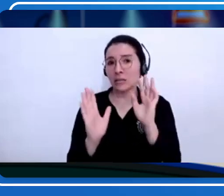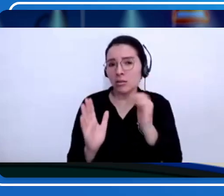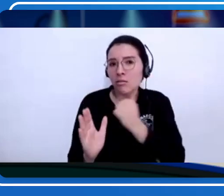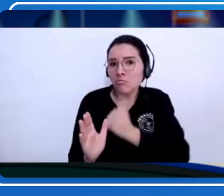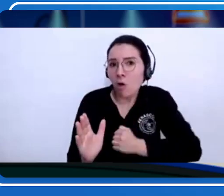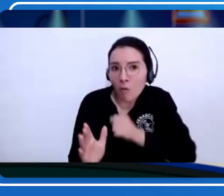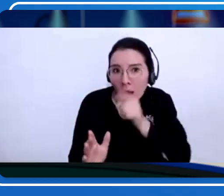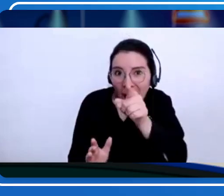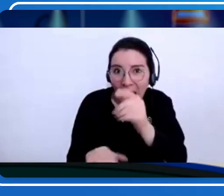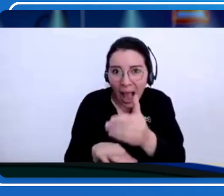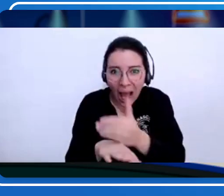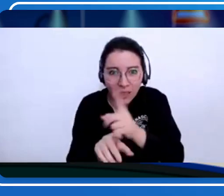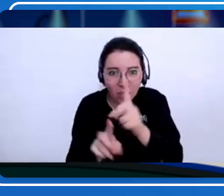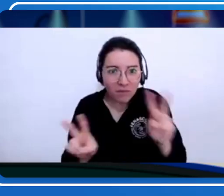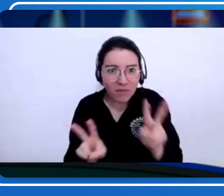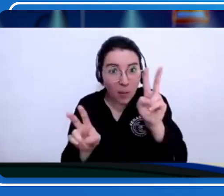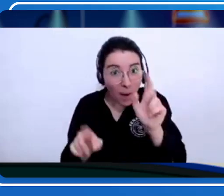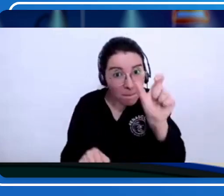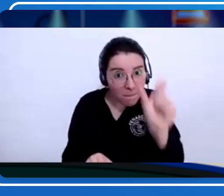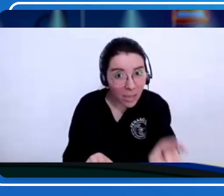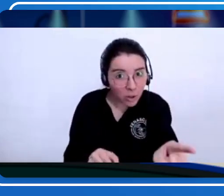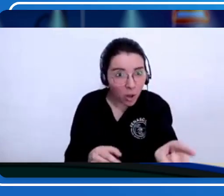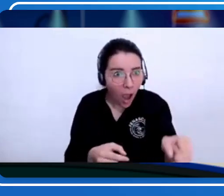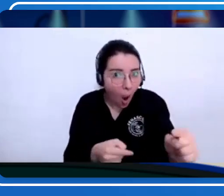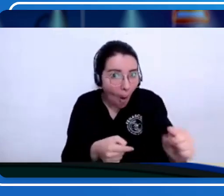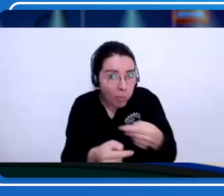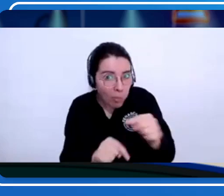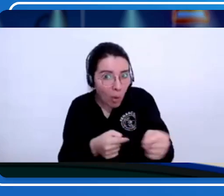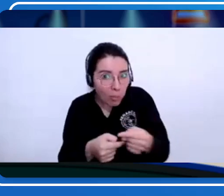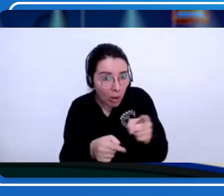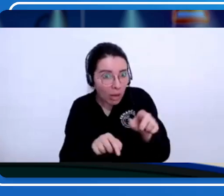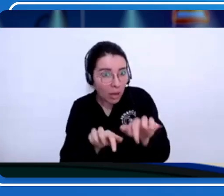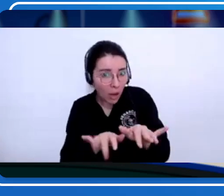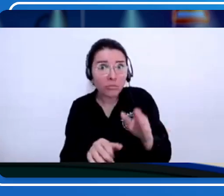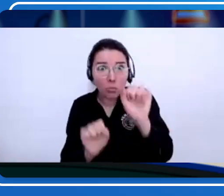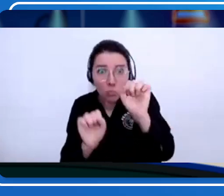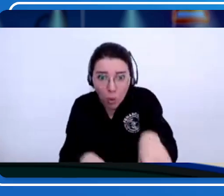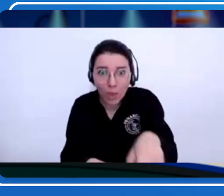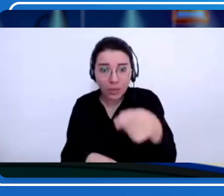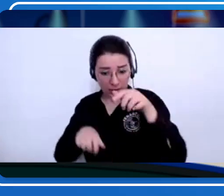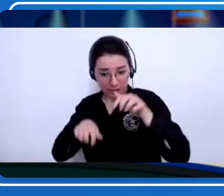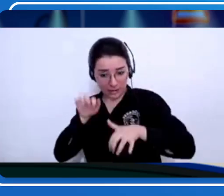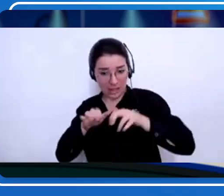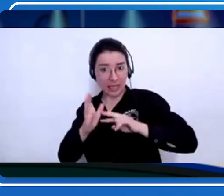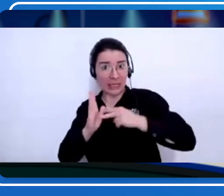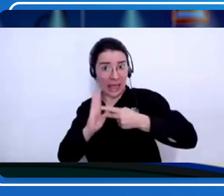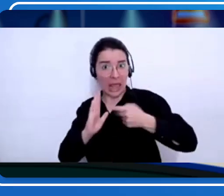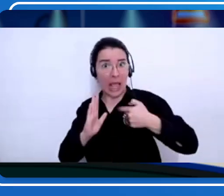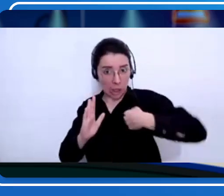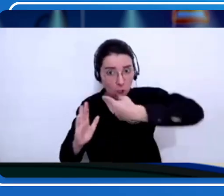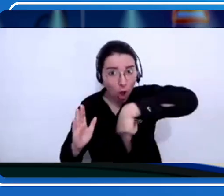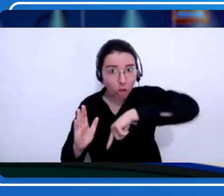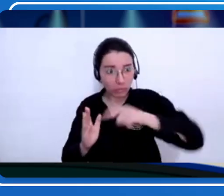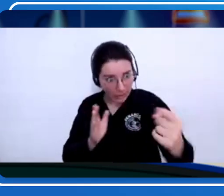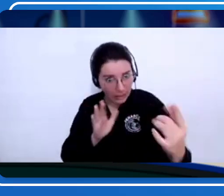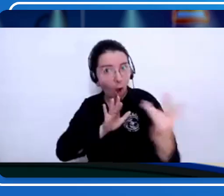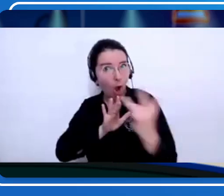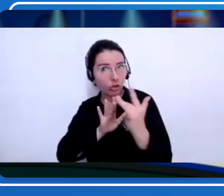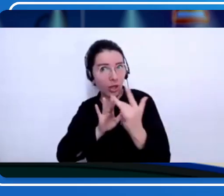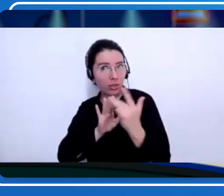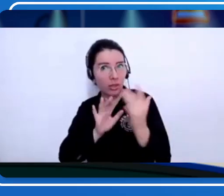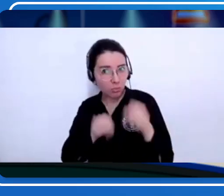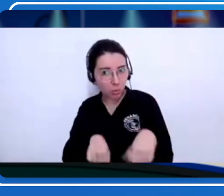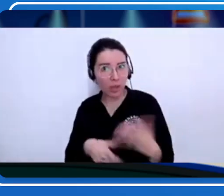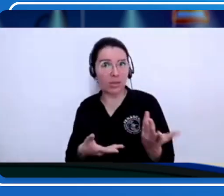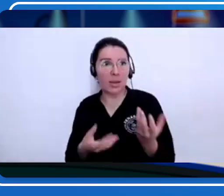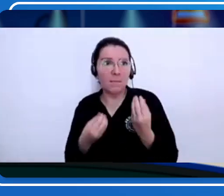escribir, que tiene la posibilidad de hacerlo, y nosotros podamos articular de